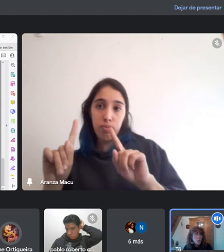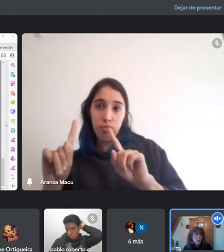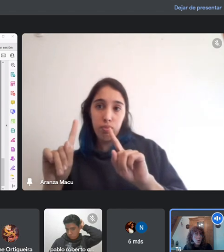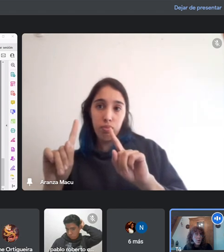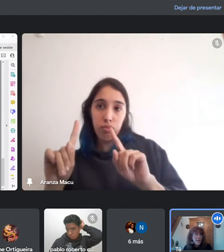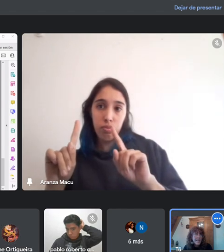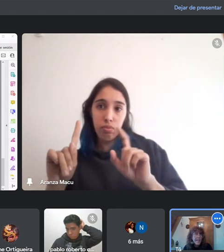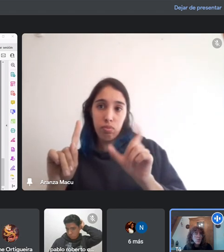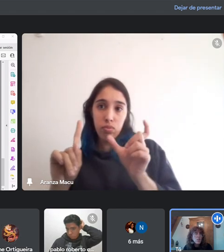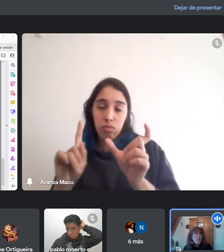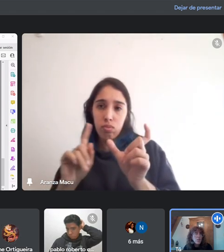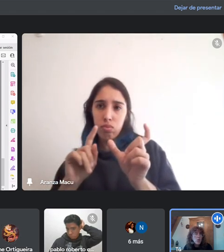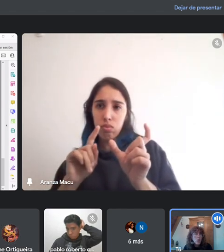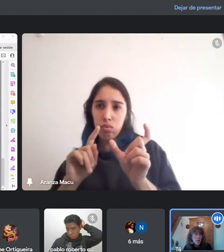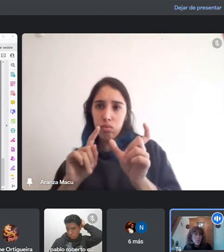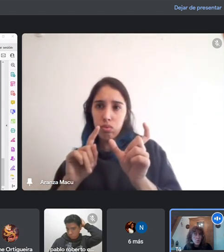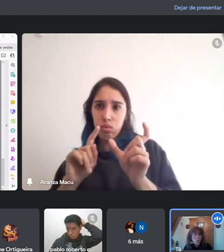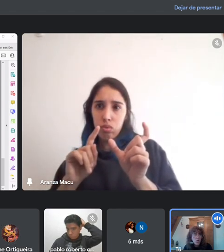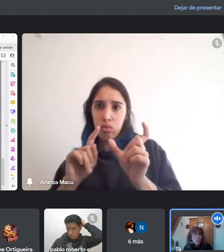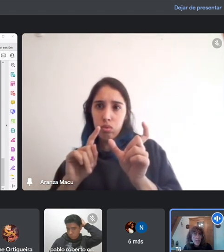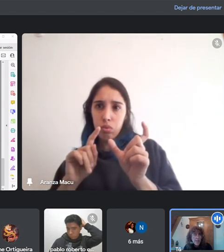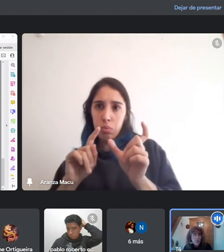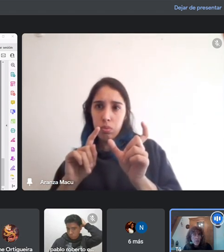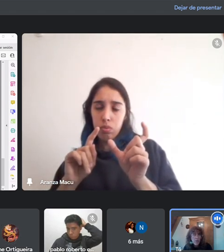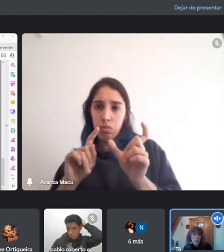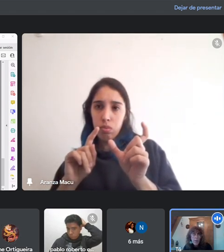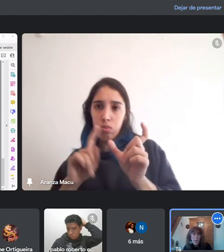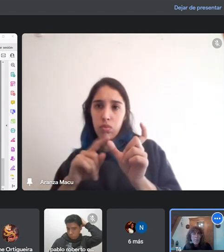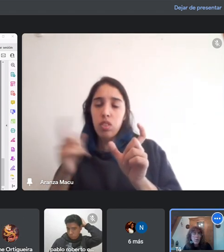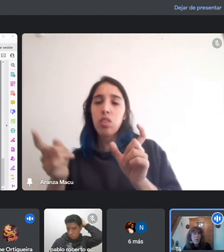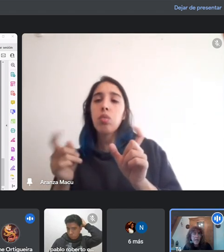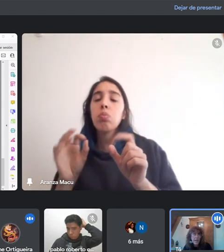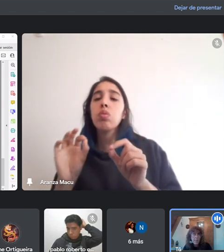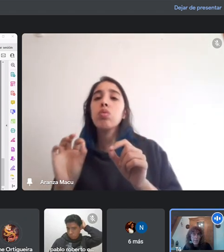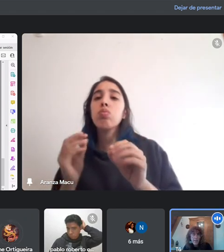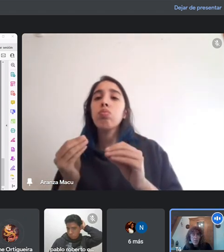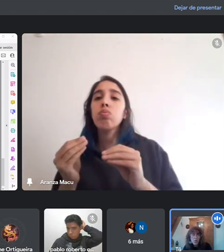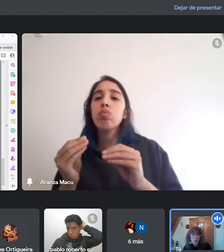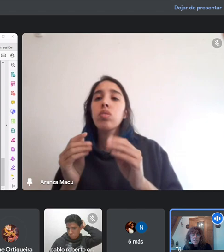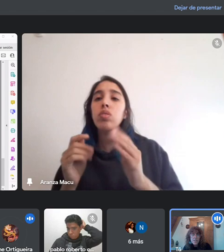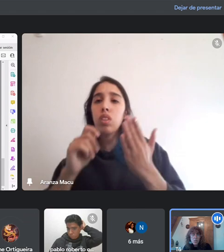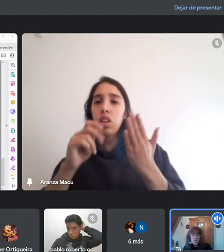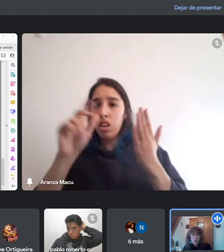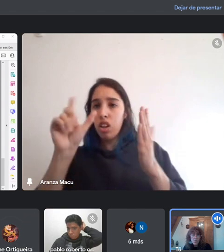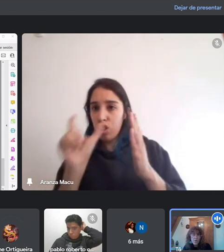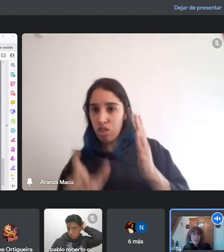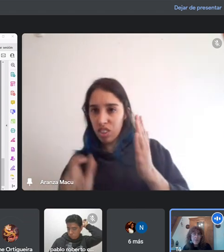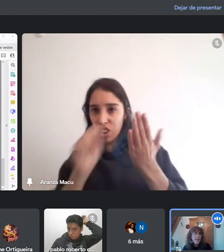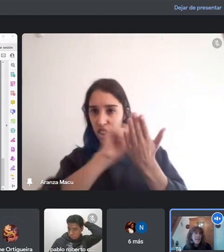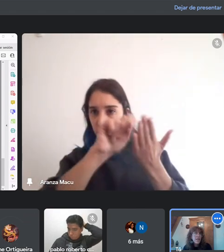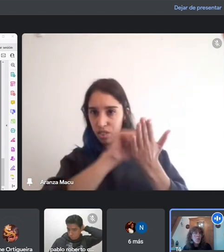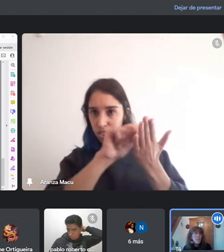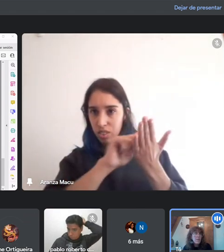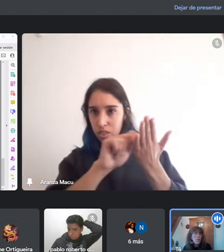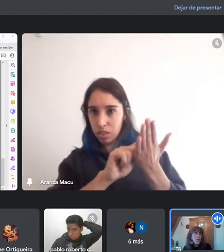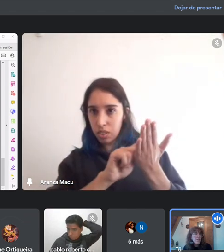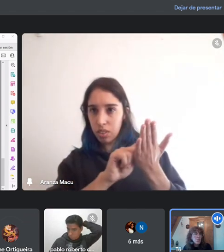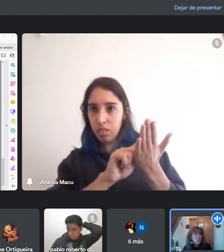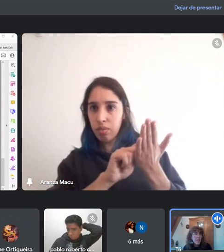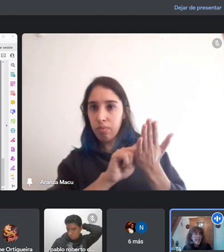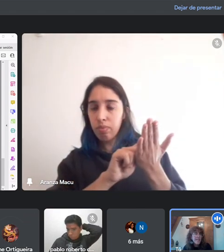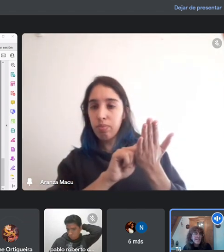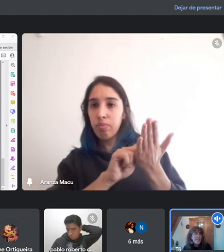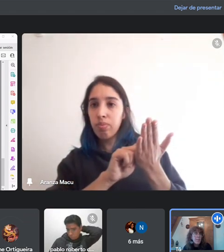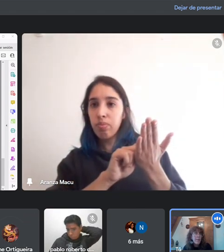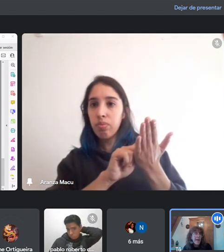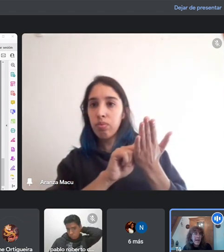to, que anótenlo en su glosario, porque in order to es lo mismo que to,